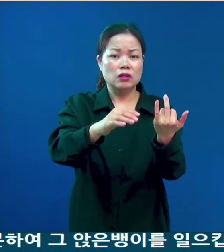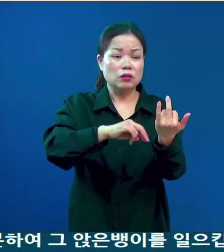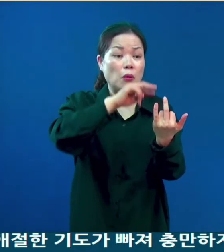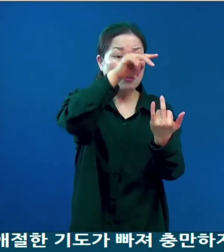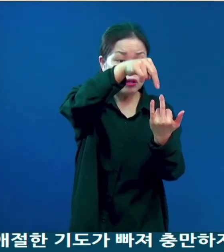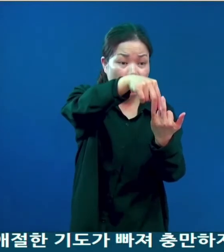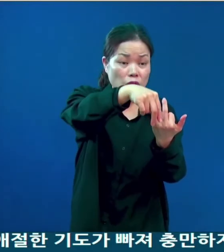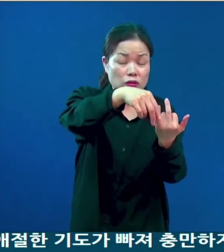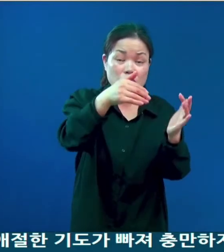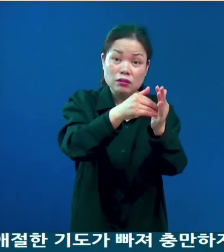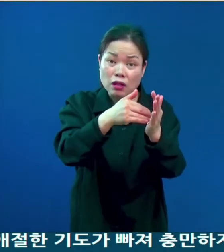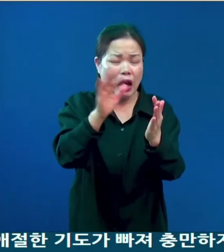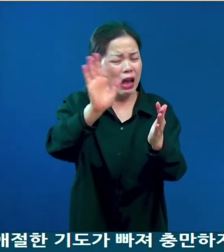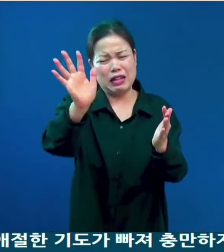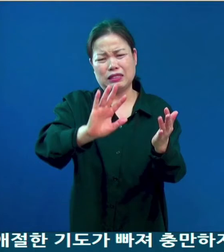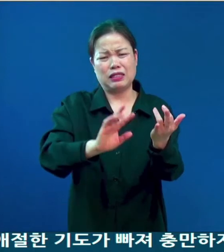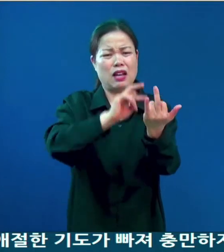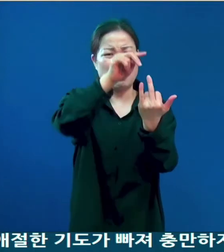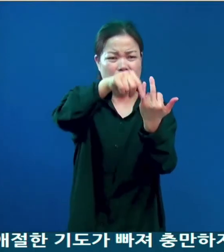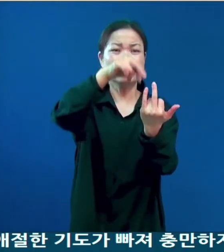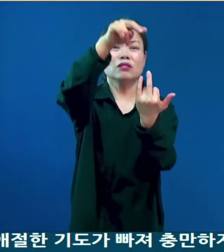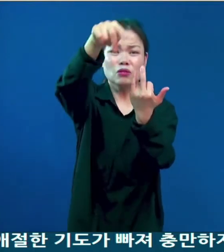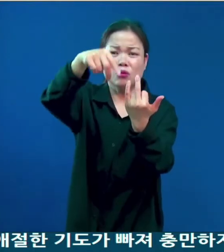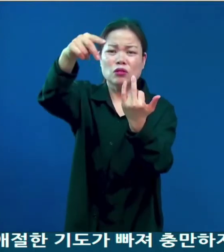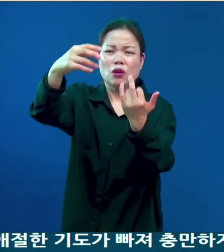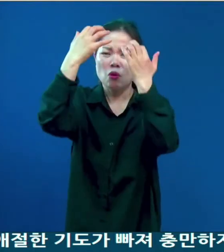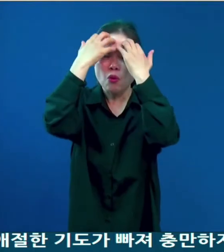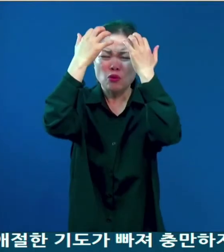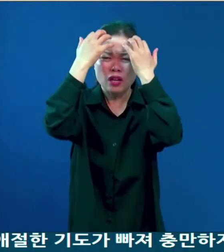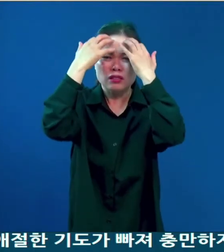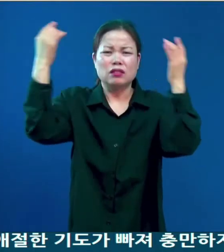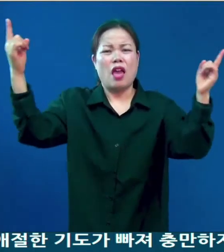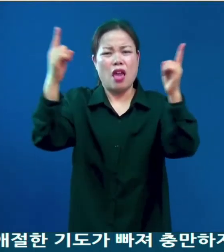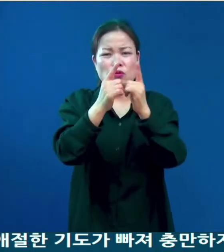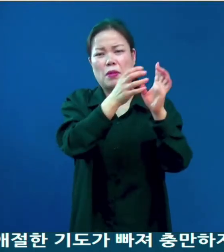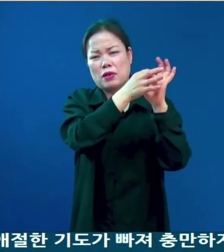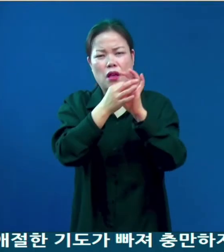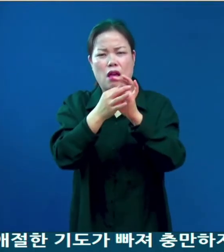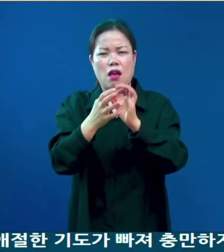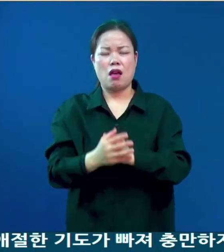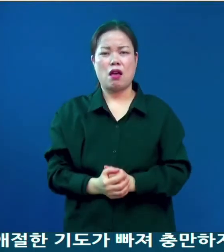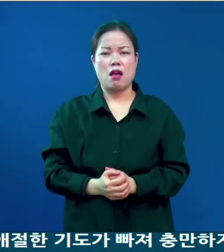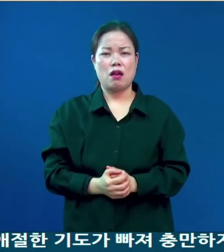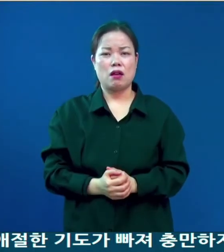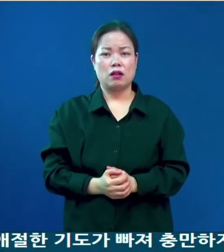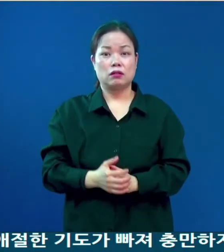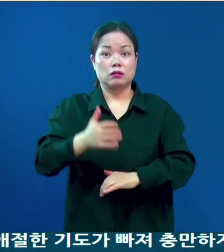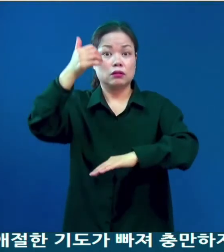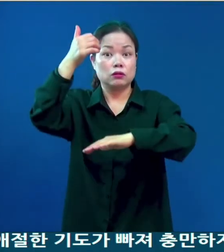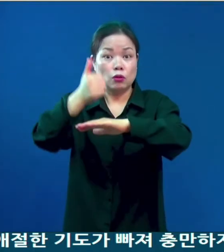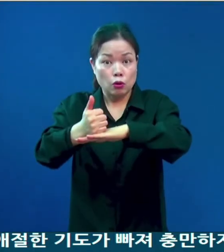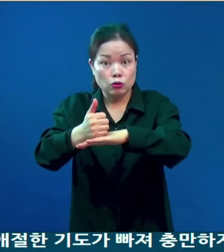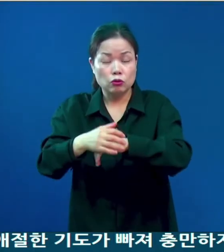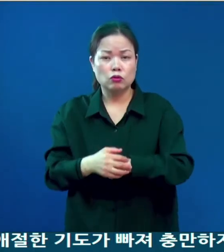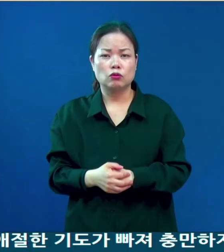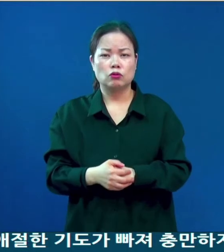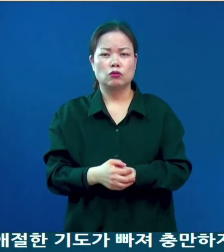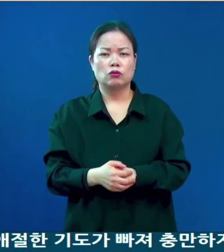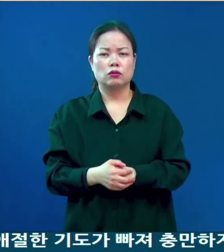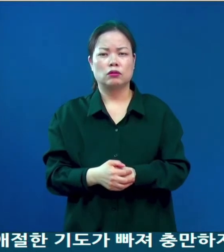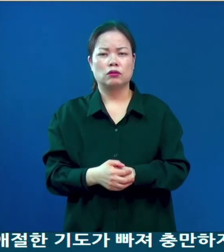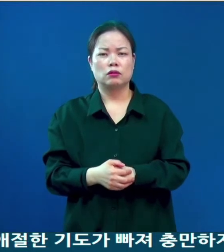산 넘어가면 또 다른 산이 또 있습니다. 천국가는 그날까지 계속 있는 것이에요. 결국은